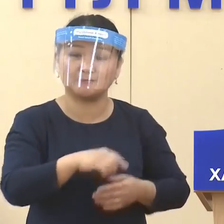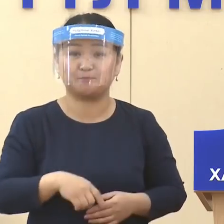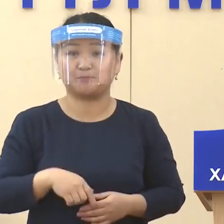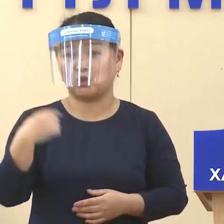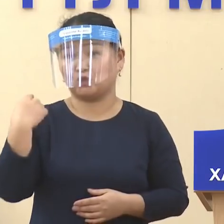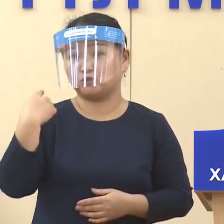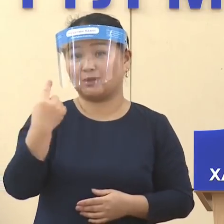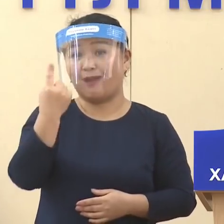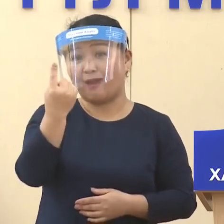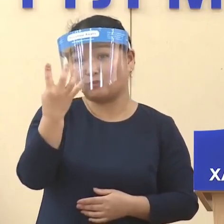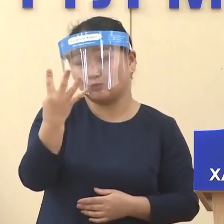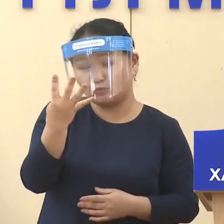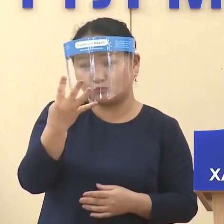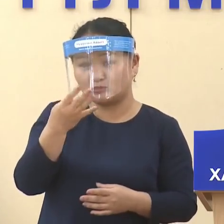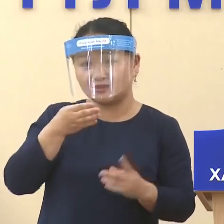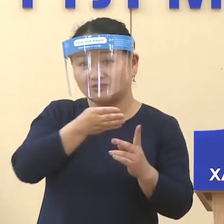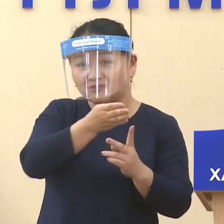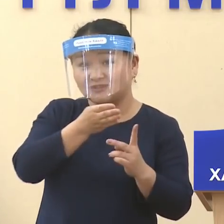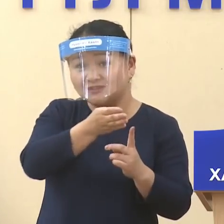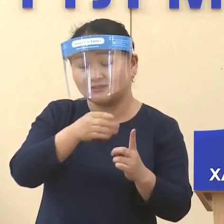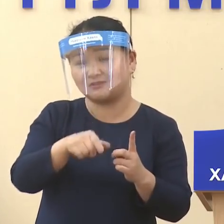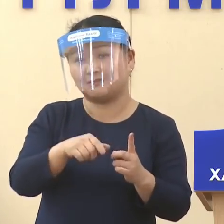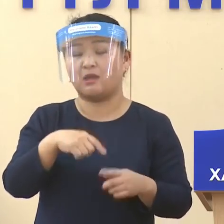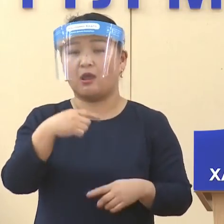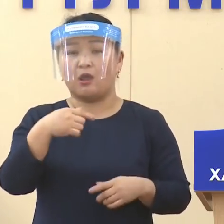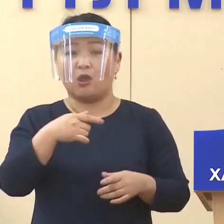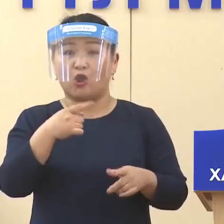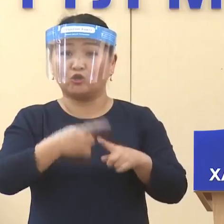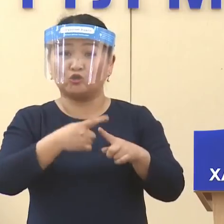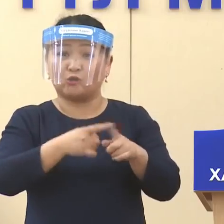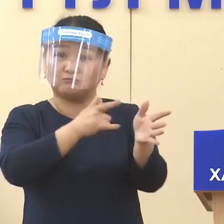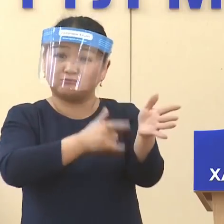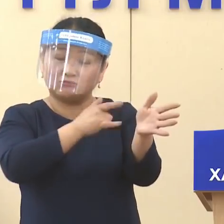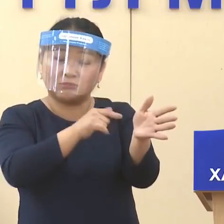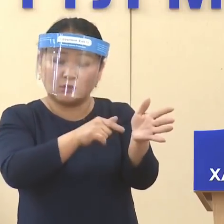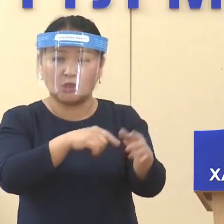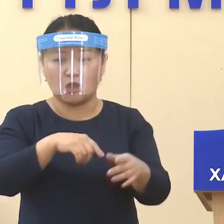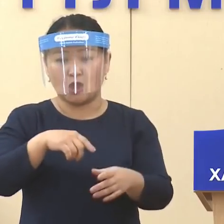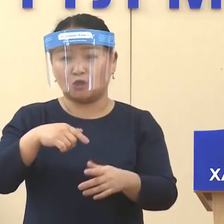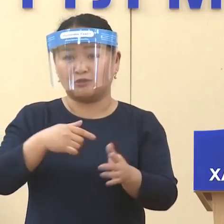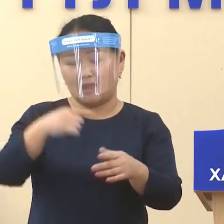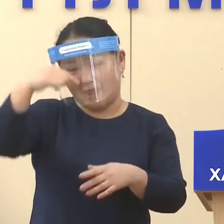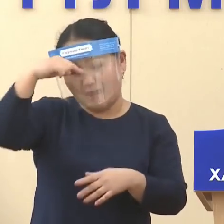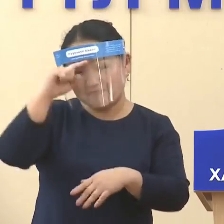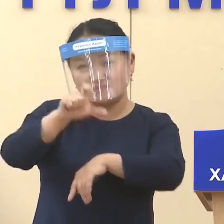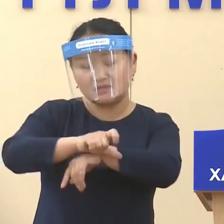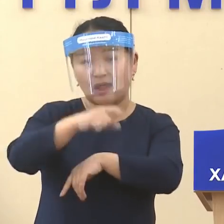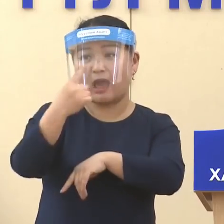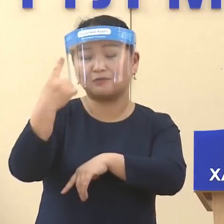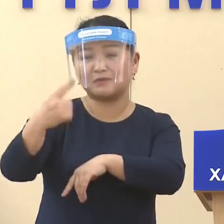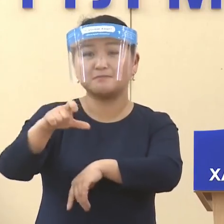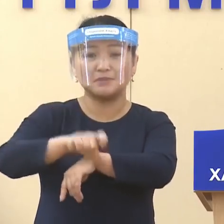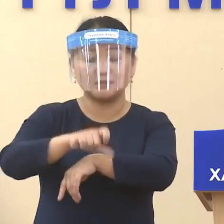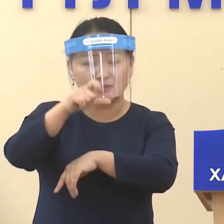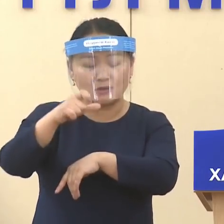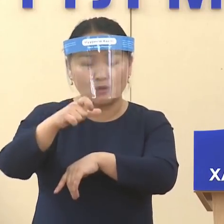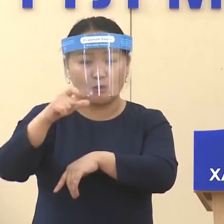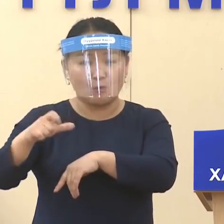14 чиглэлийн орон нутгийн галт эргэнд төмөр замын эмнэлгийн 11 эмч 3520